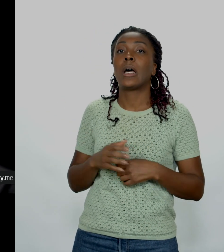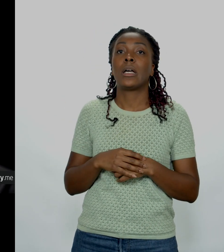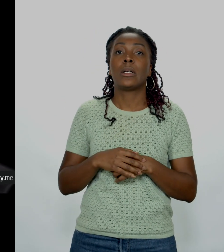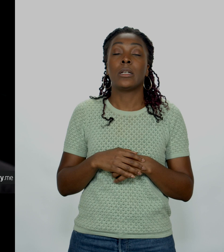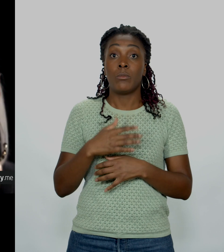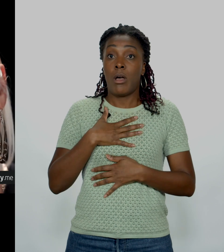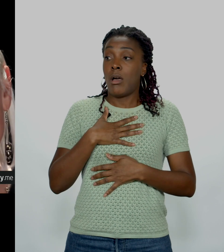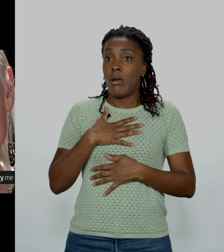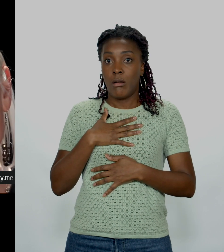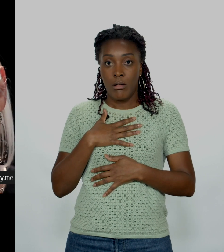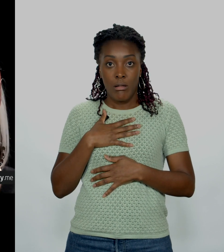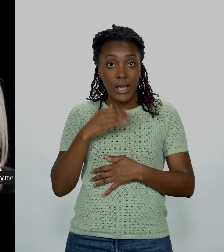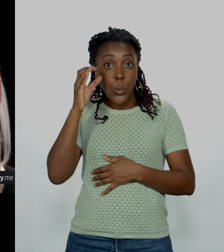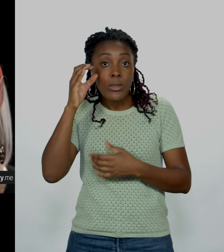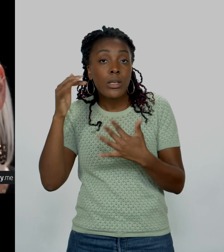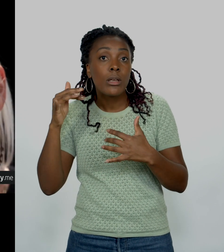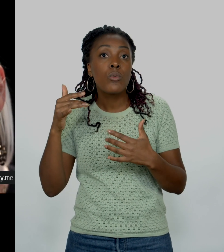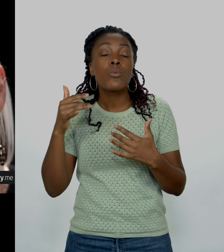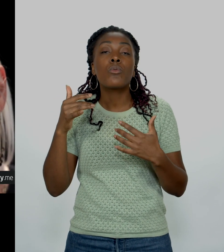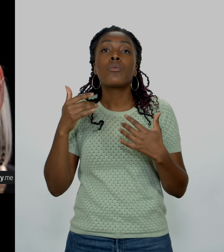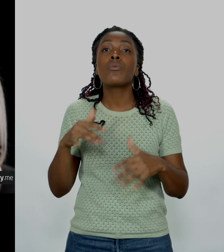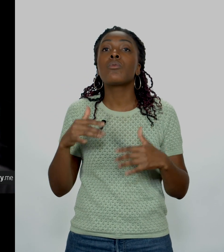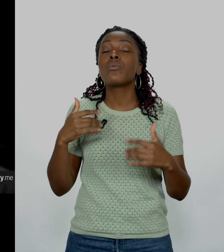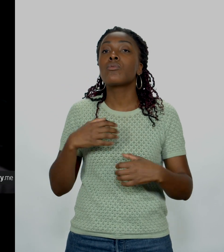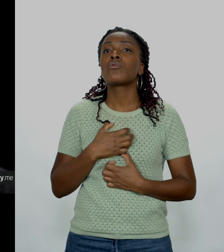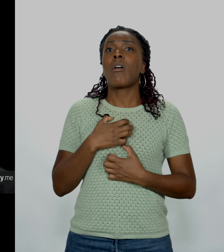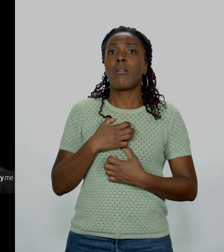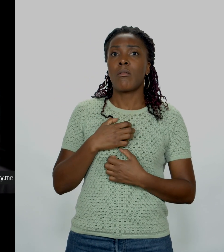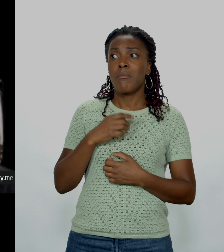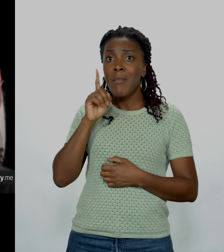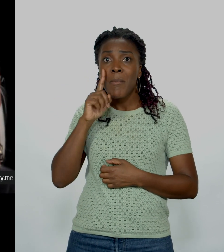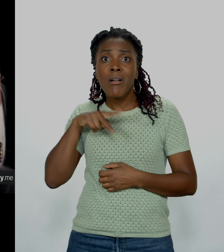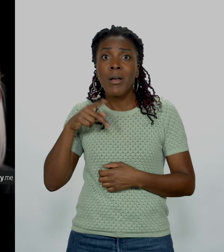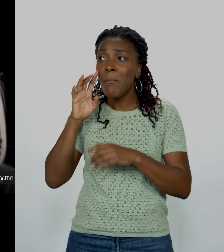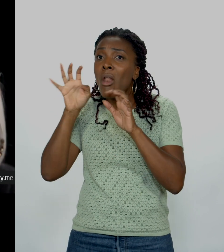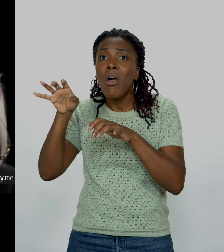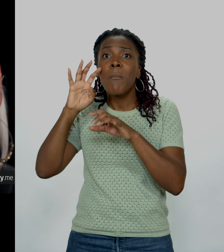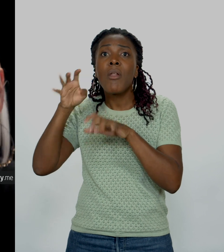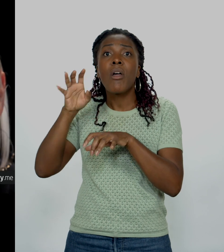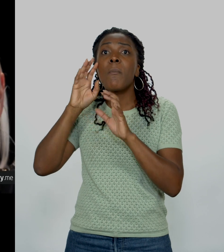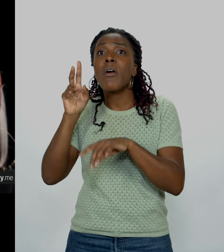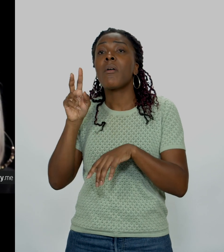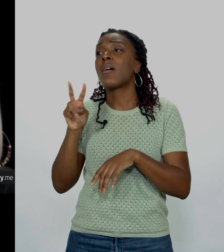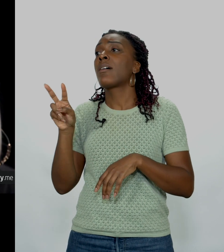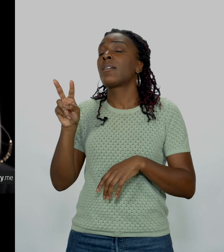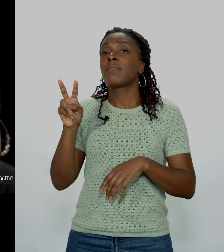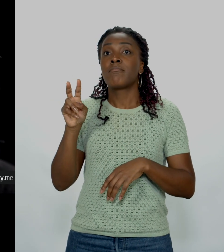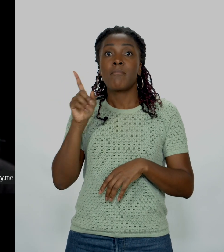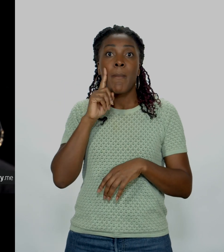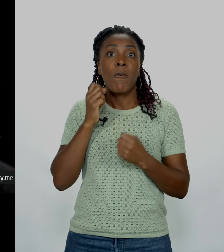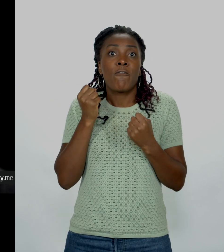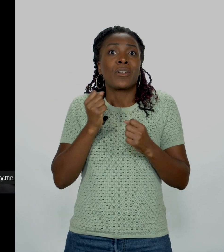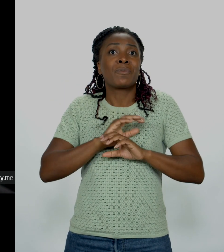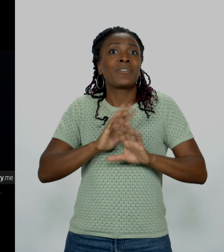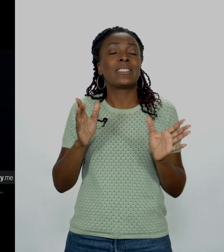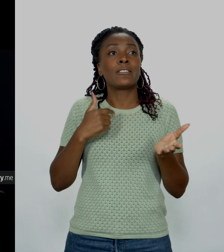J'aurais pas dû entendre ça. J'étais assise devant la porte. Et ma mère commençait à pleurer, bien sûr. Elle pouvait